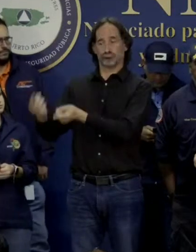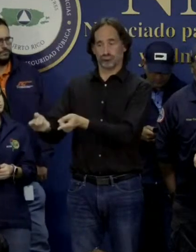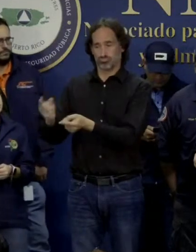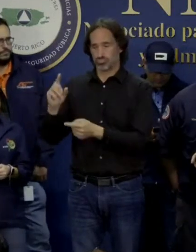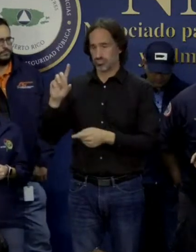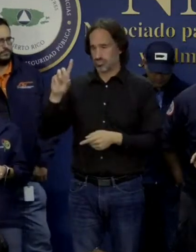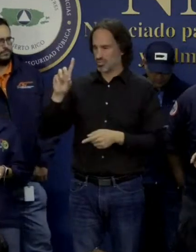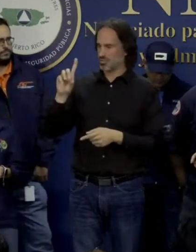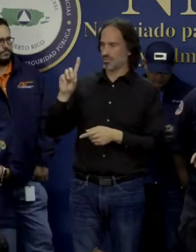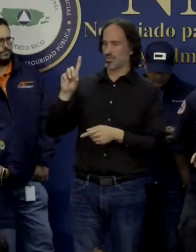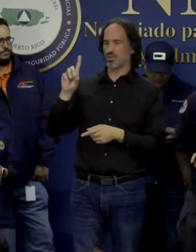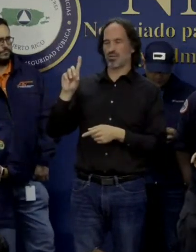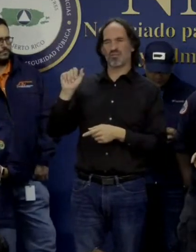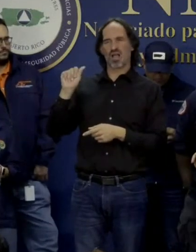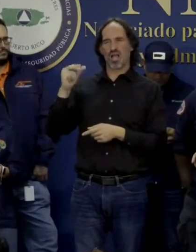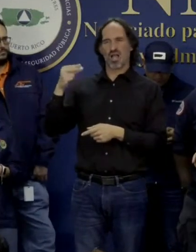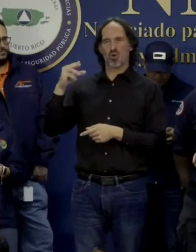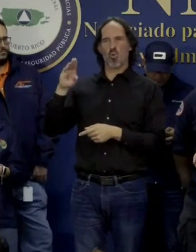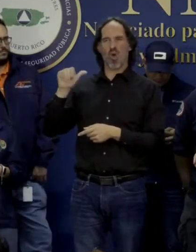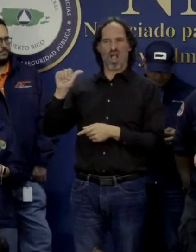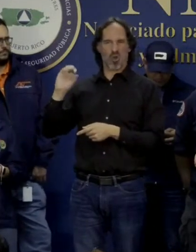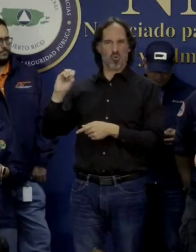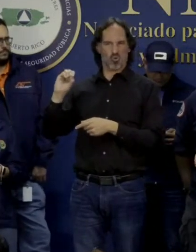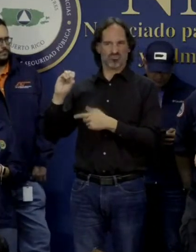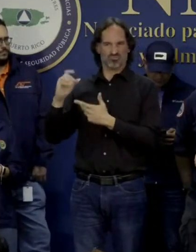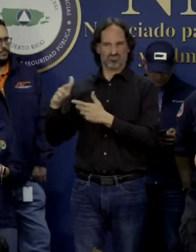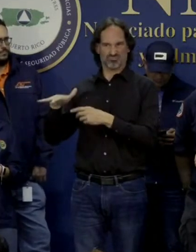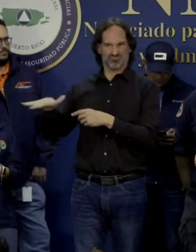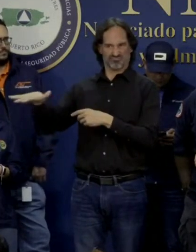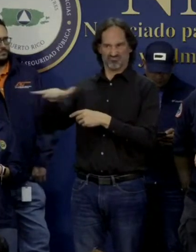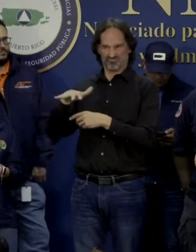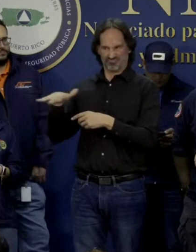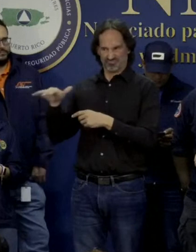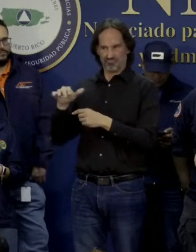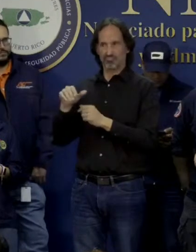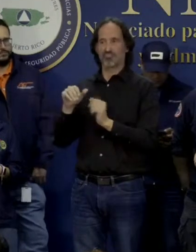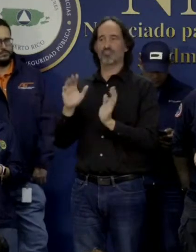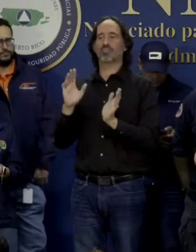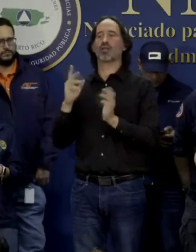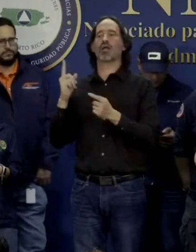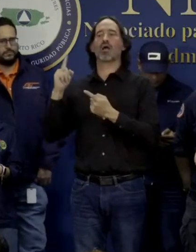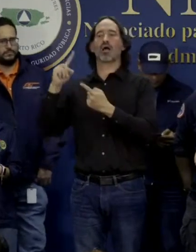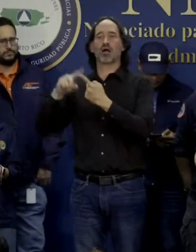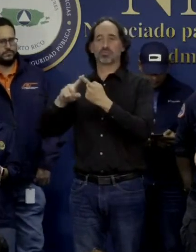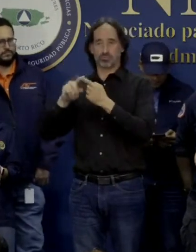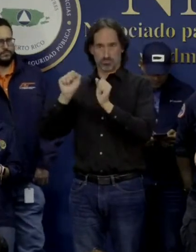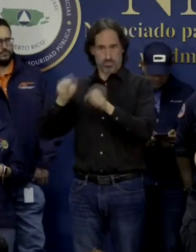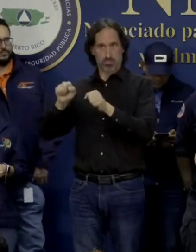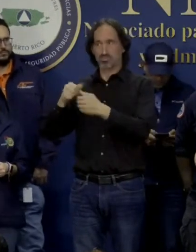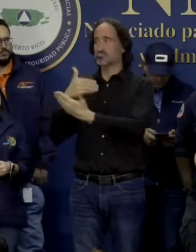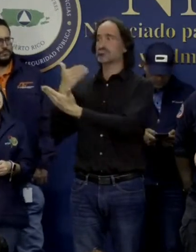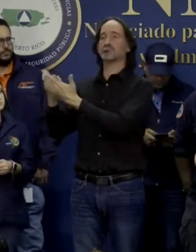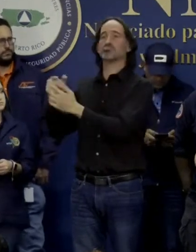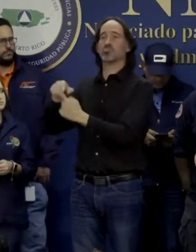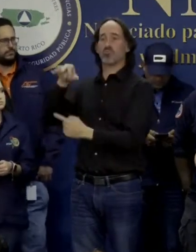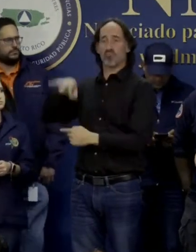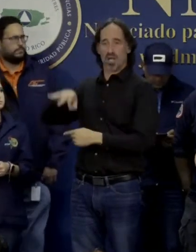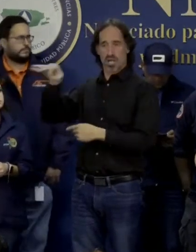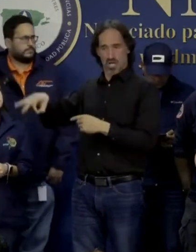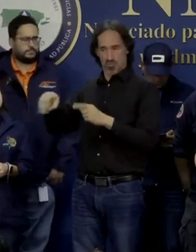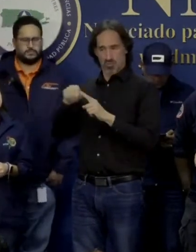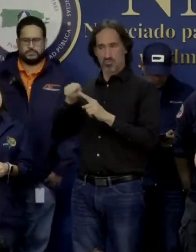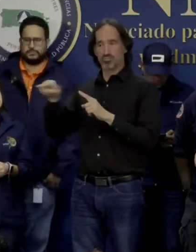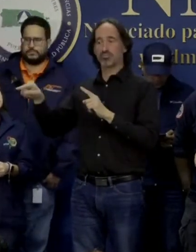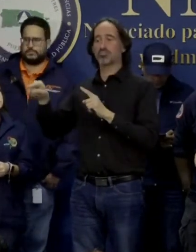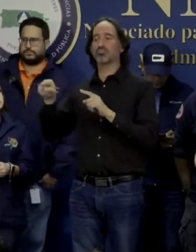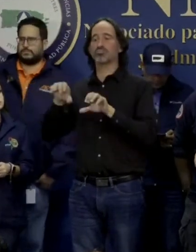cable submarino que va a Vieques y Culebra. Ya está energizado hasta Fajardo. Y pues obviamente continuaremos trabajando en conjunto